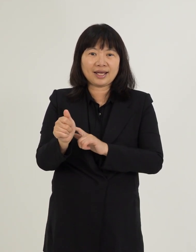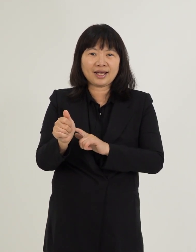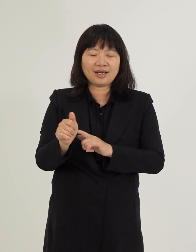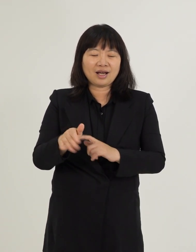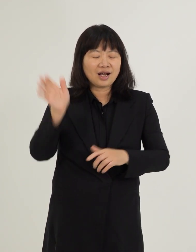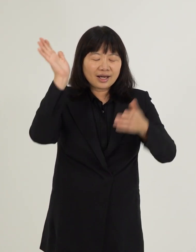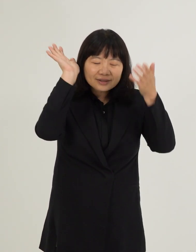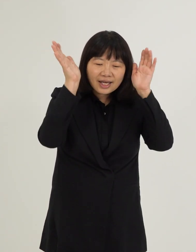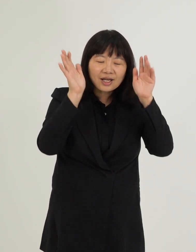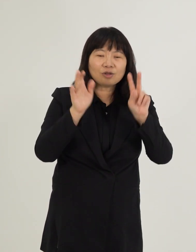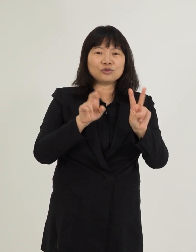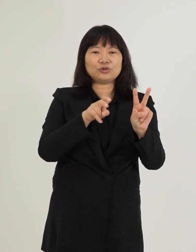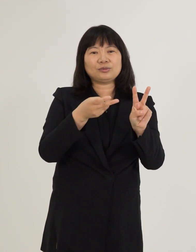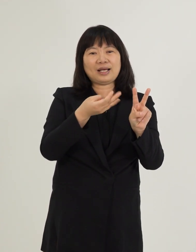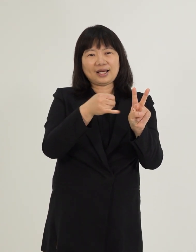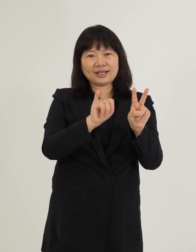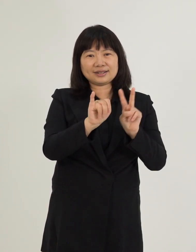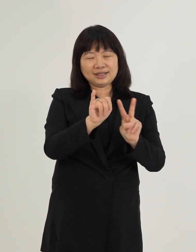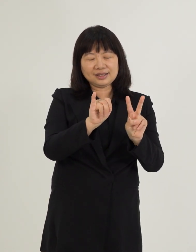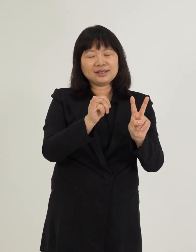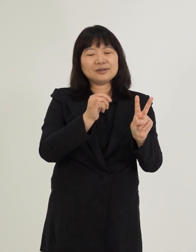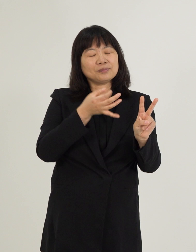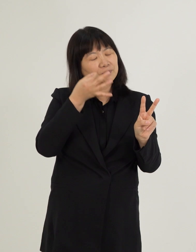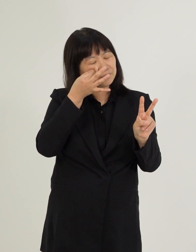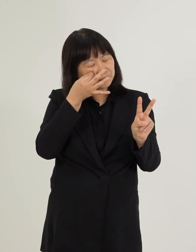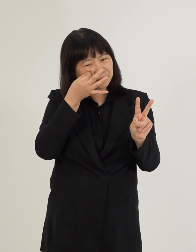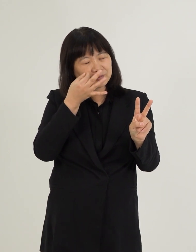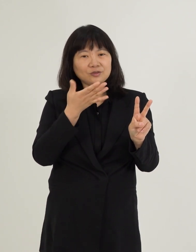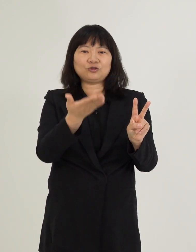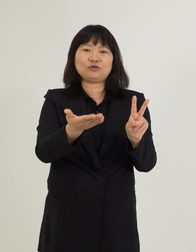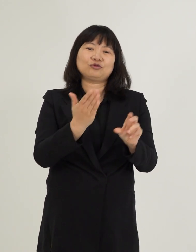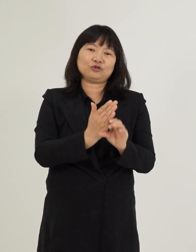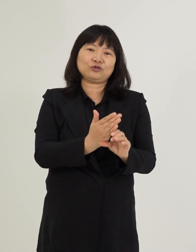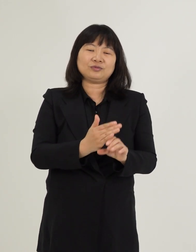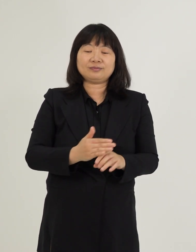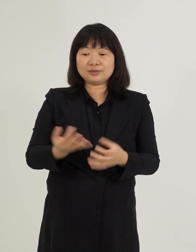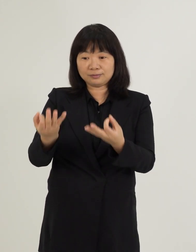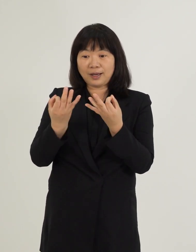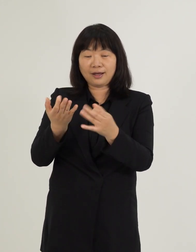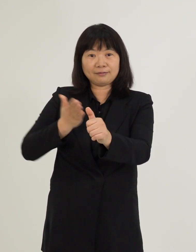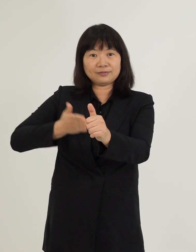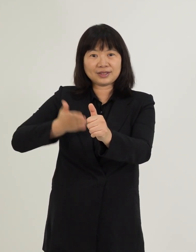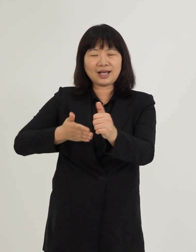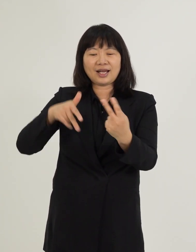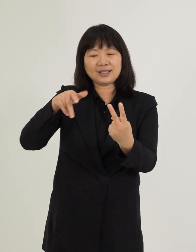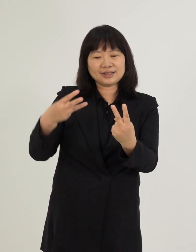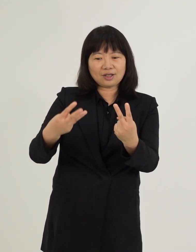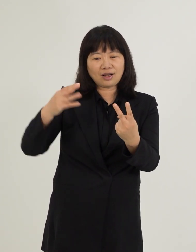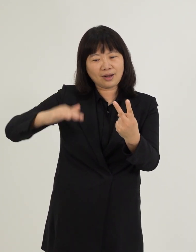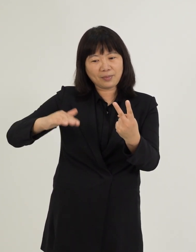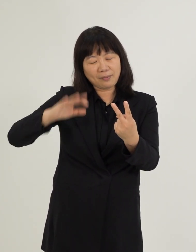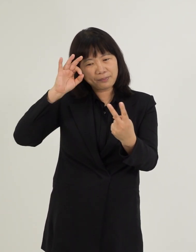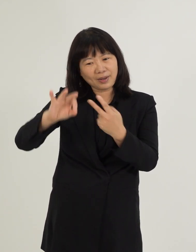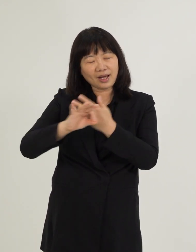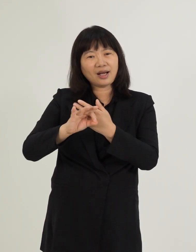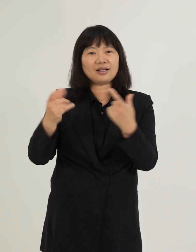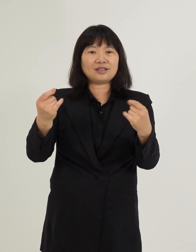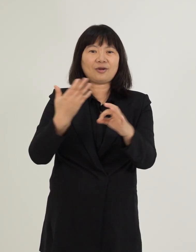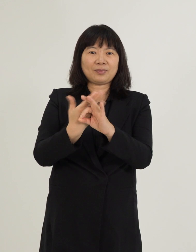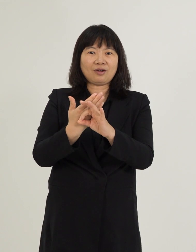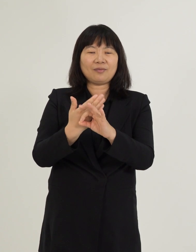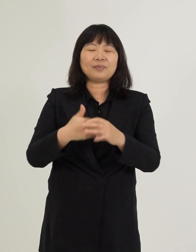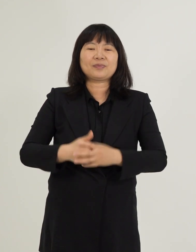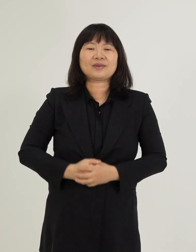나귀가 2마리로 소개를 하고 있어요. 그렇죠? 볼까요? 2절 하반절에 그리하면